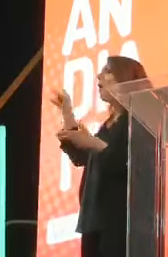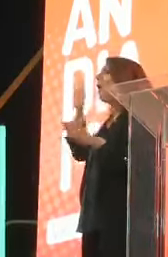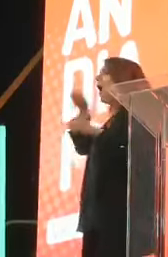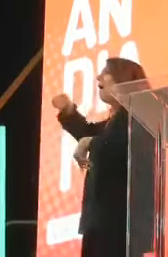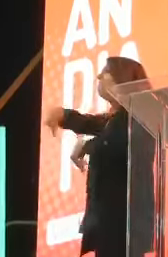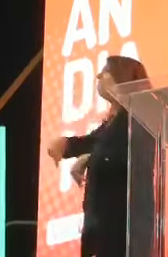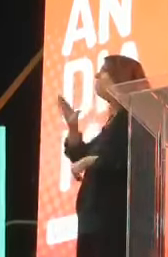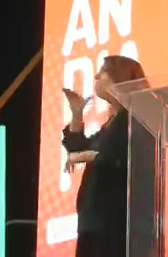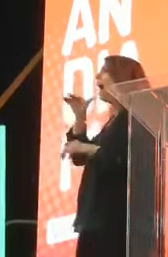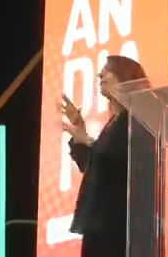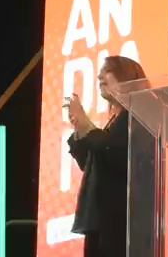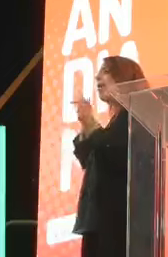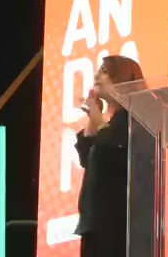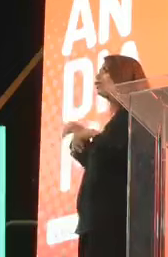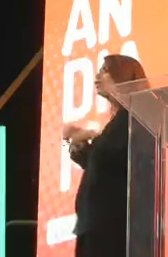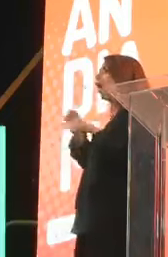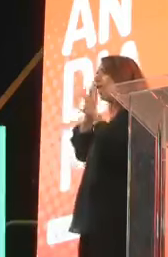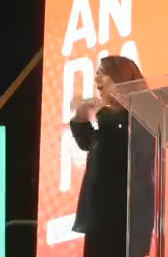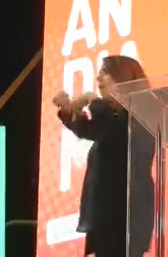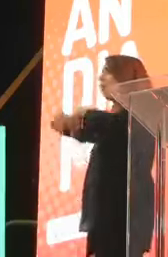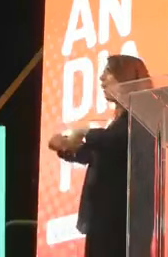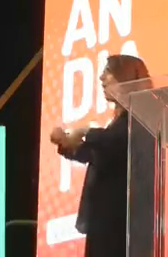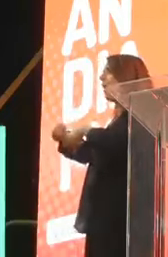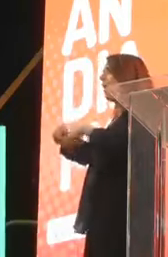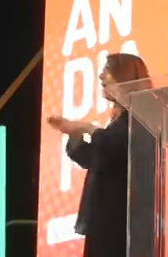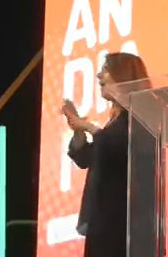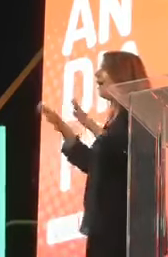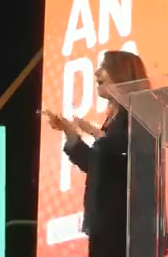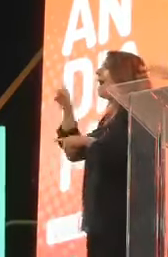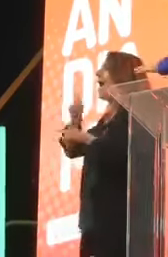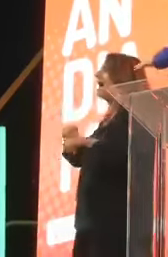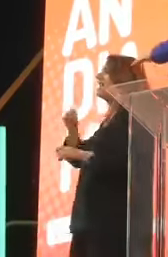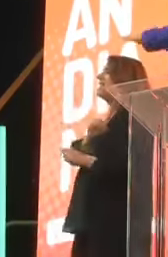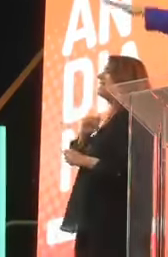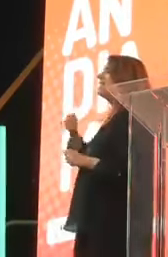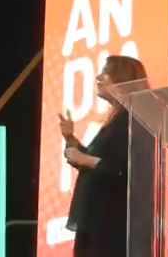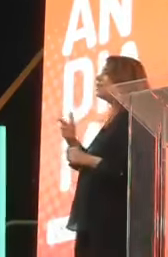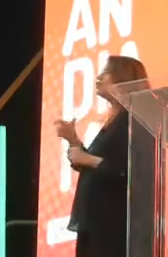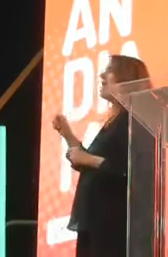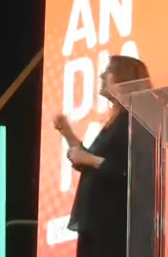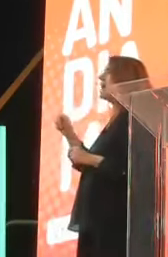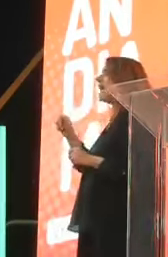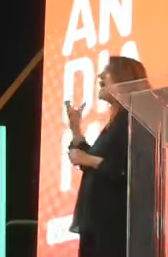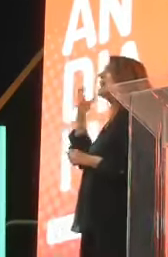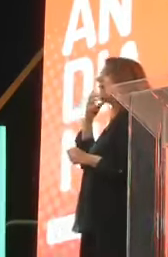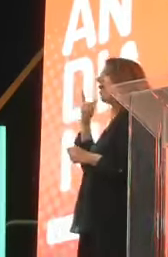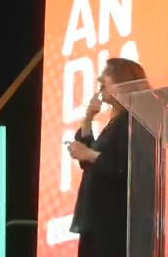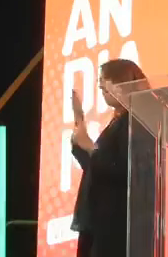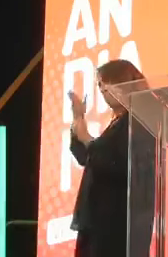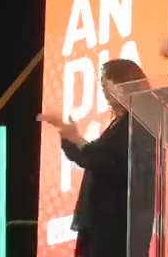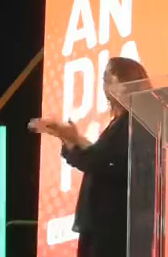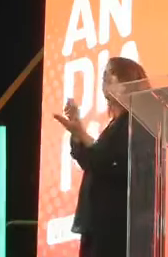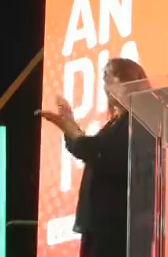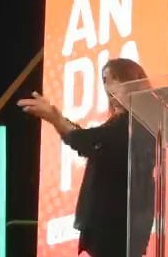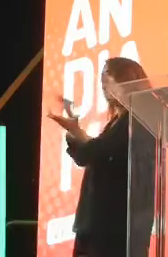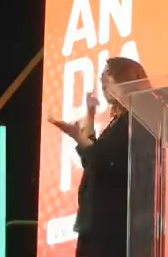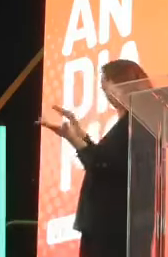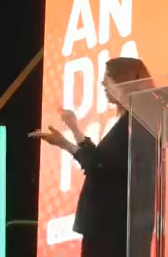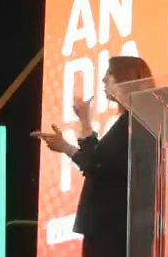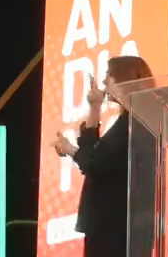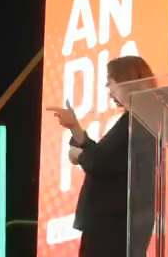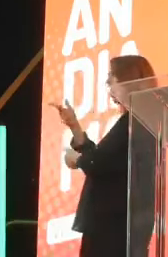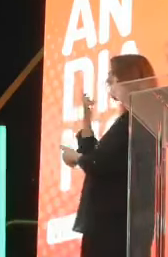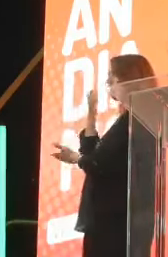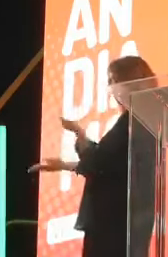e anche ultimamente la sfiducia sulla Santanchè Salvini. Ecco, mostrate questa Bari, mostrate questa